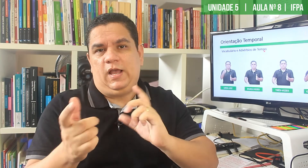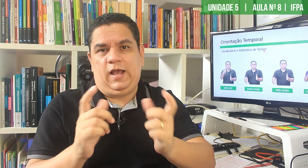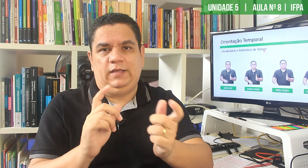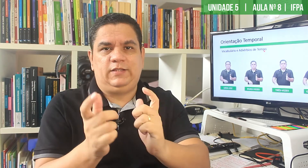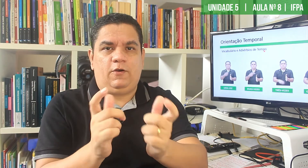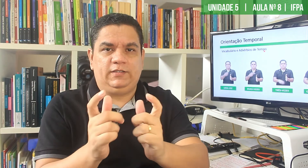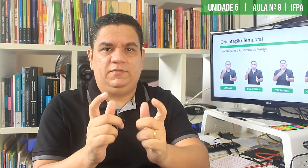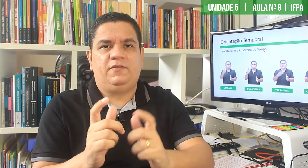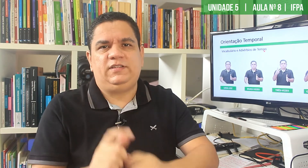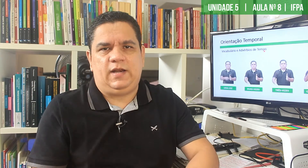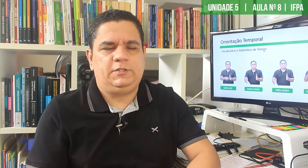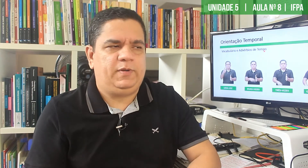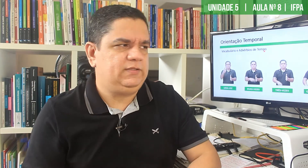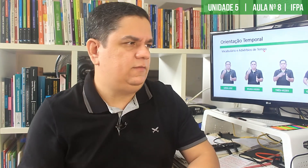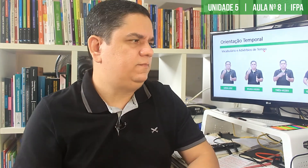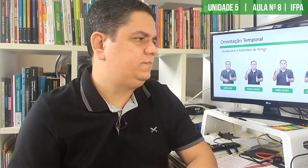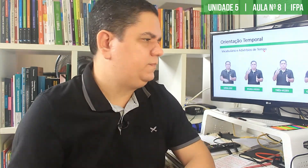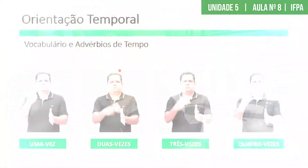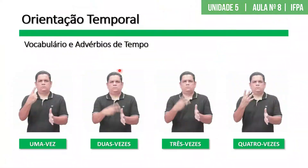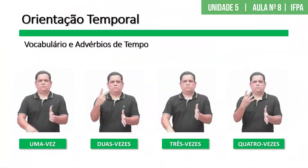a interrogativa vai estar na expressão.